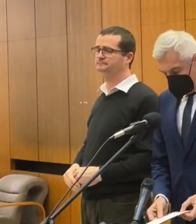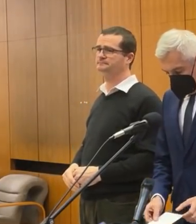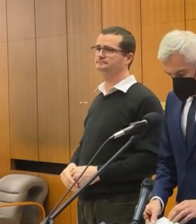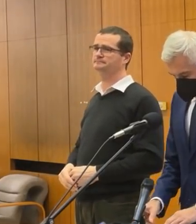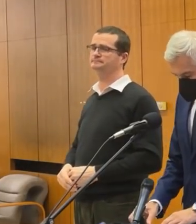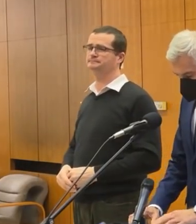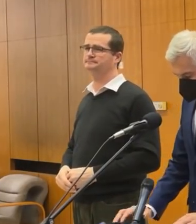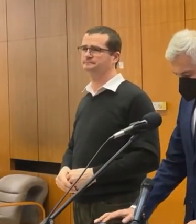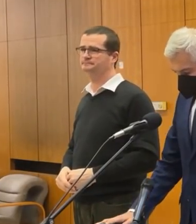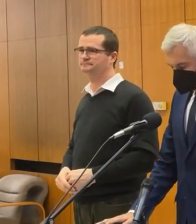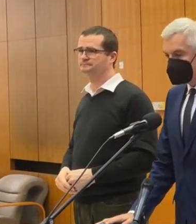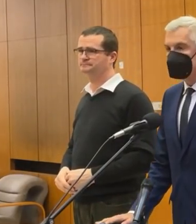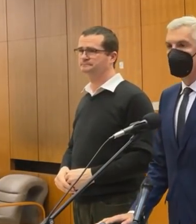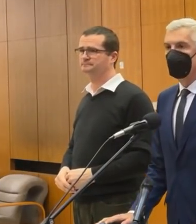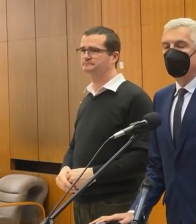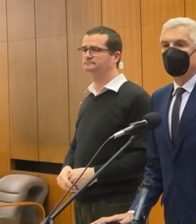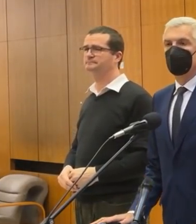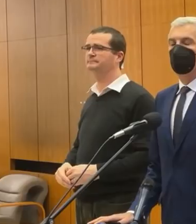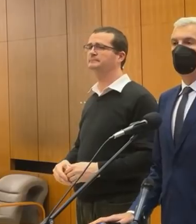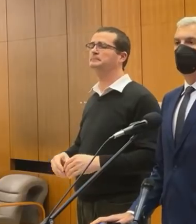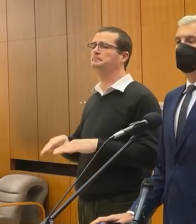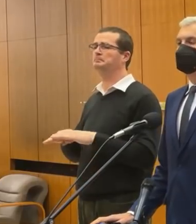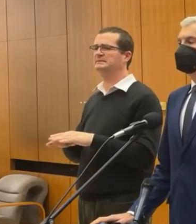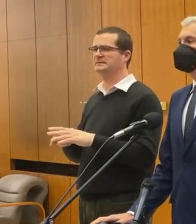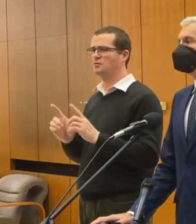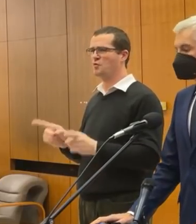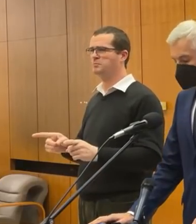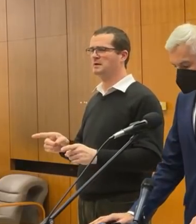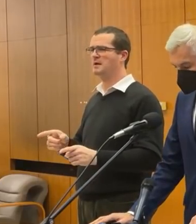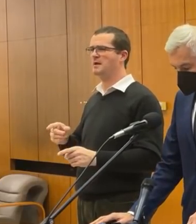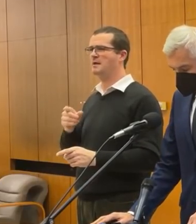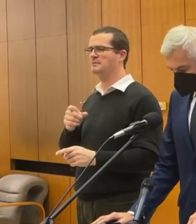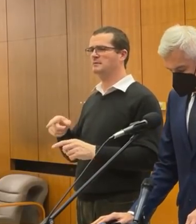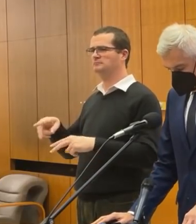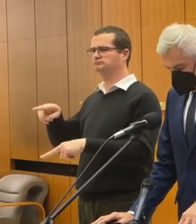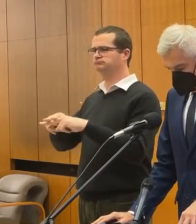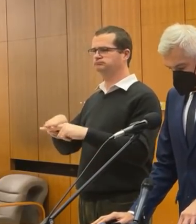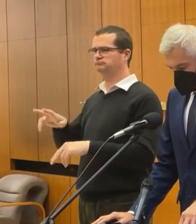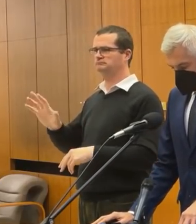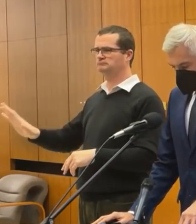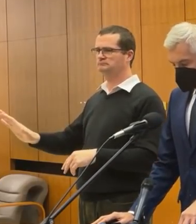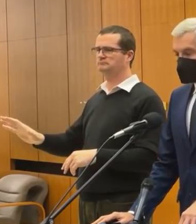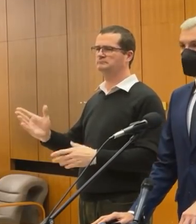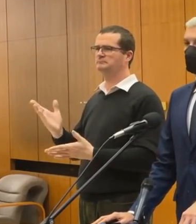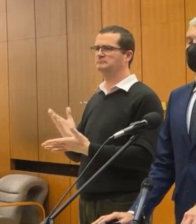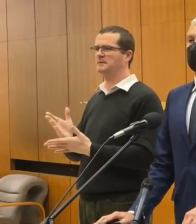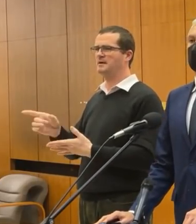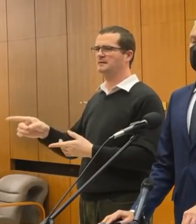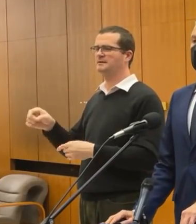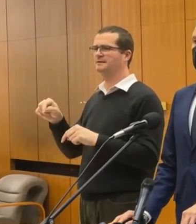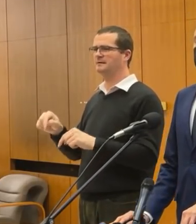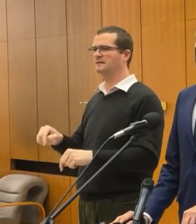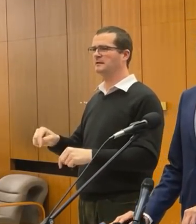Dámy a páni, pán minister obrany, ako predstaviteľ gestorského orgánu